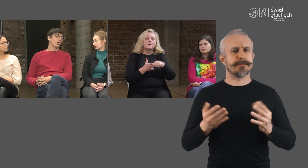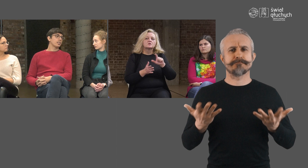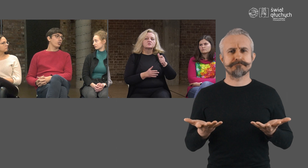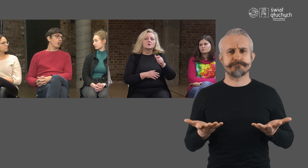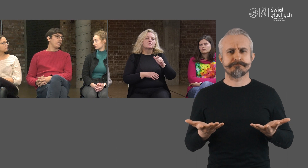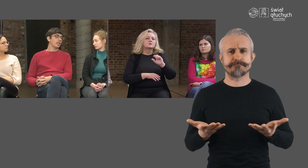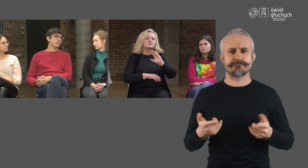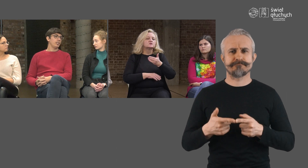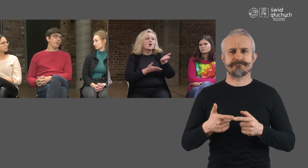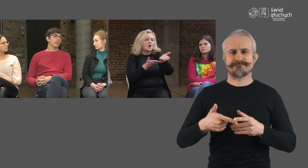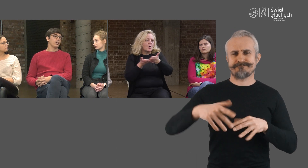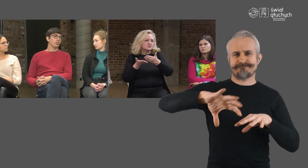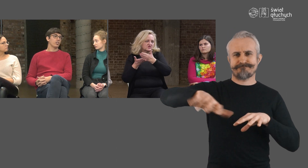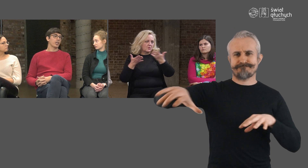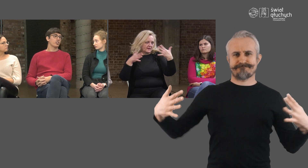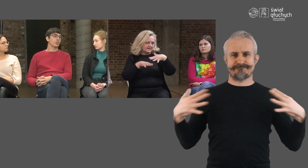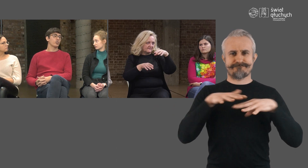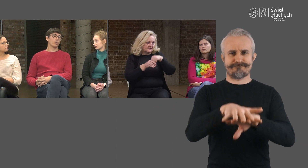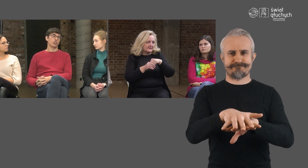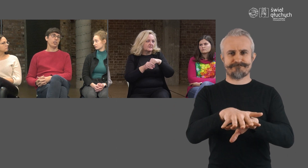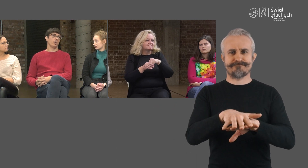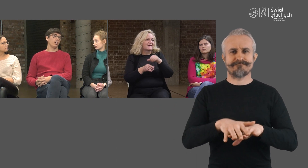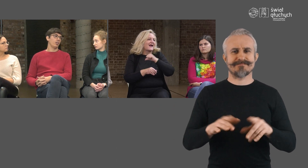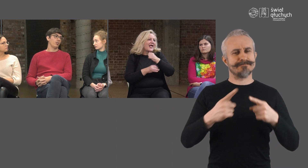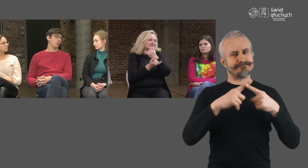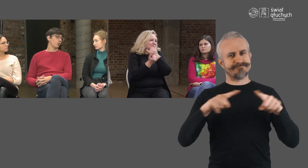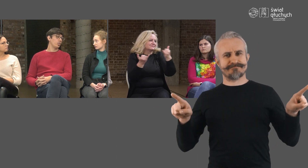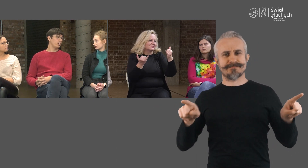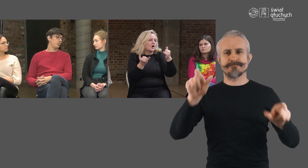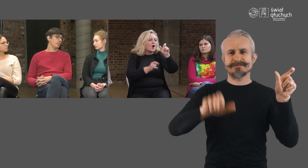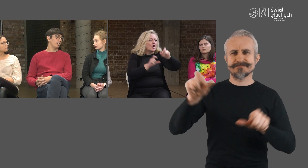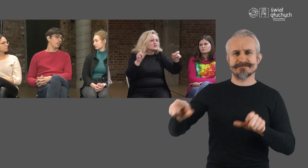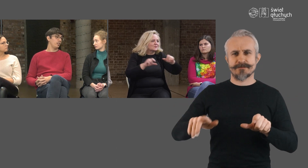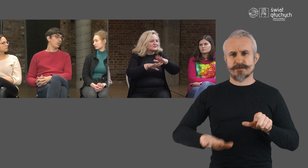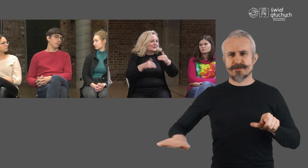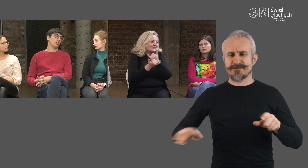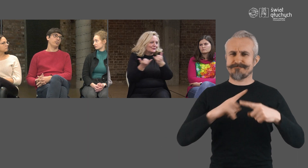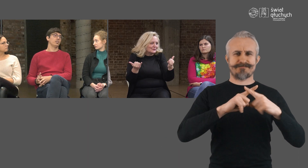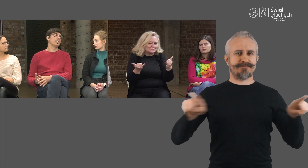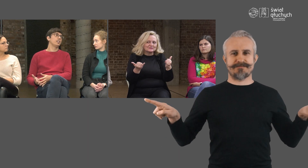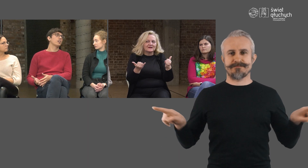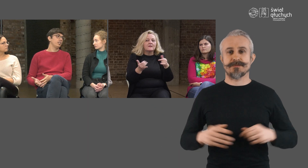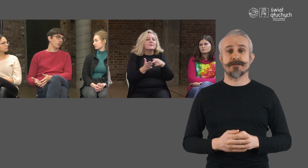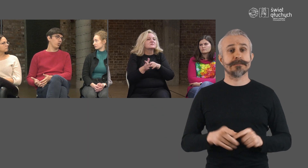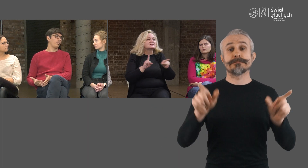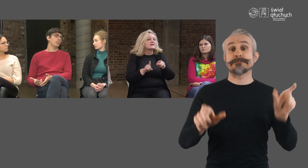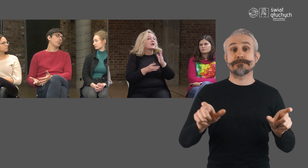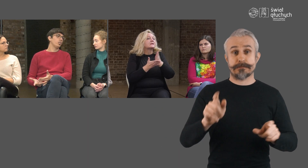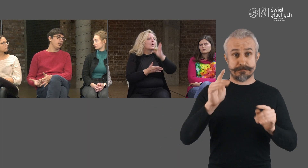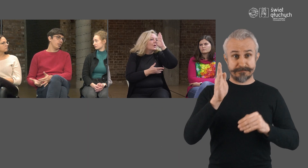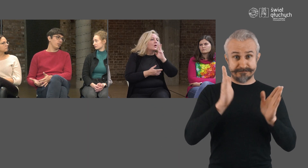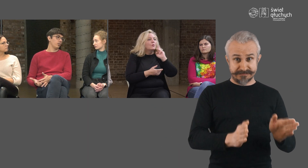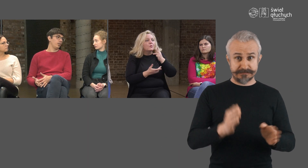to jest szkoła z oddziałami integracyjnymi, dlatego że w klasie są przeróżne dzieci, to znaczy nie jest tylko niedosłuchane,